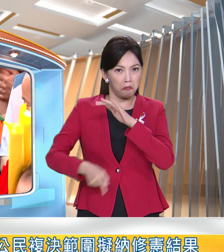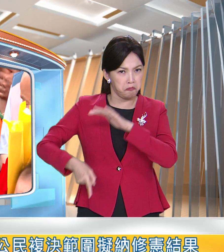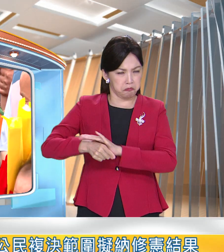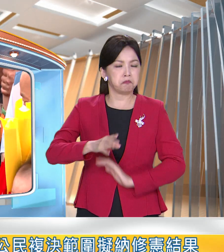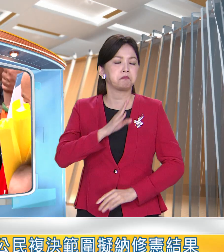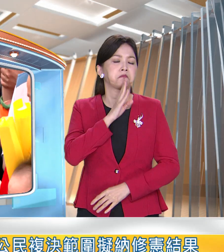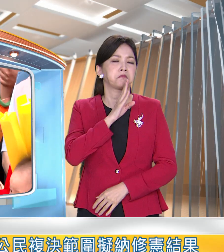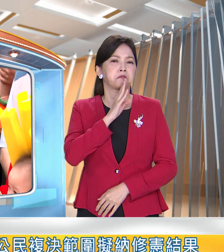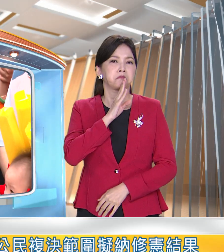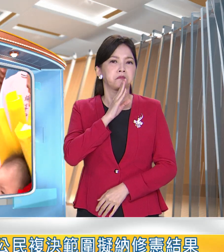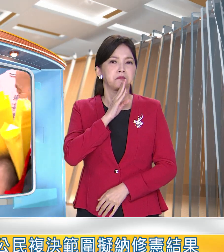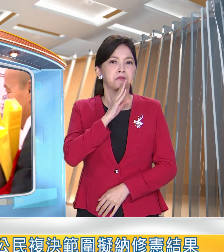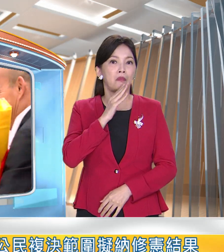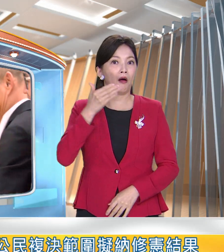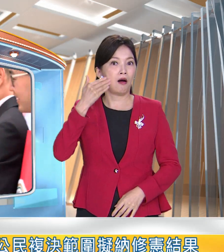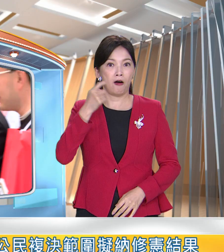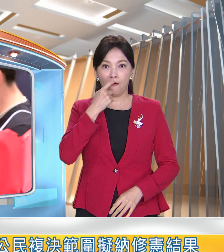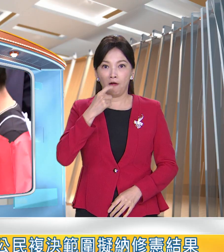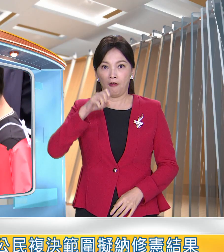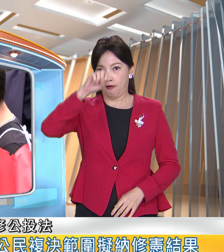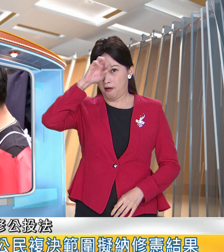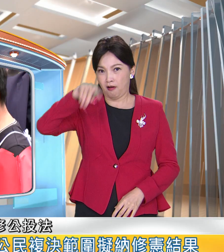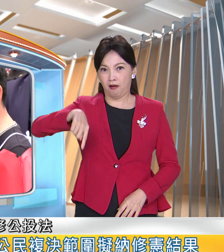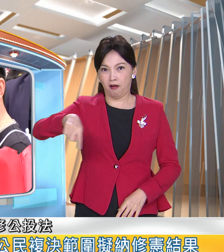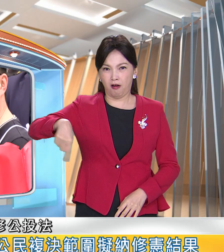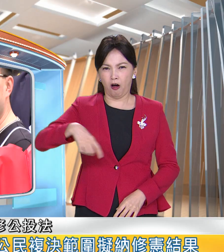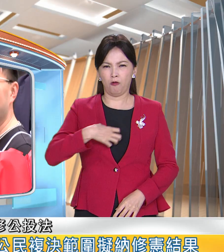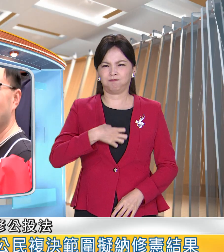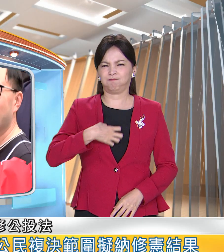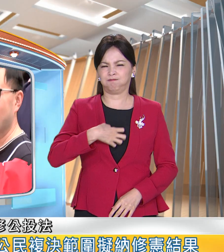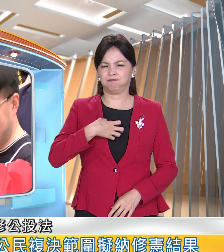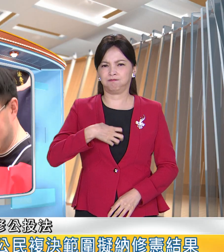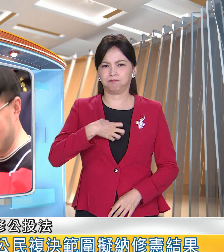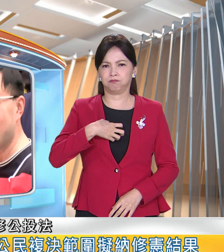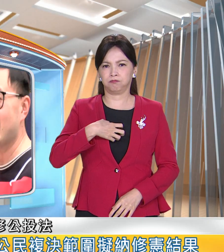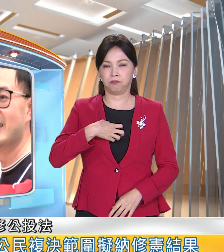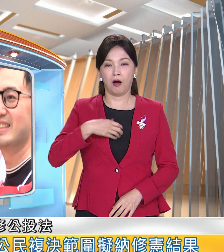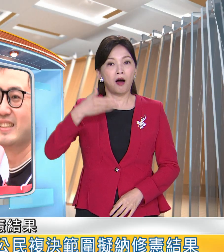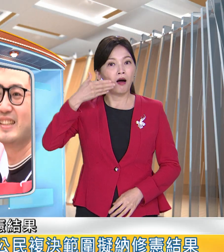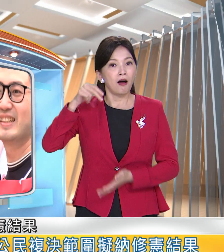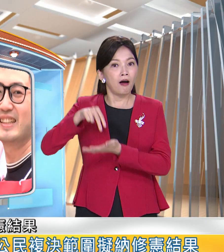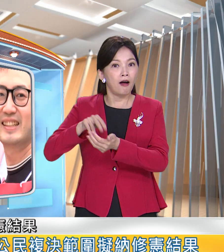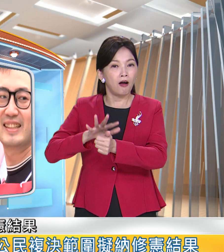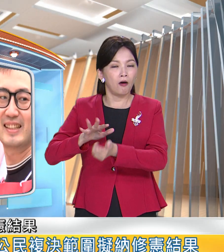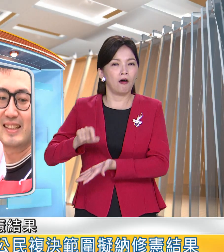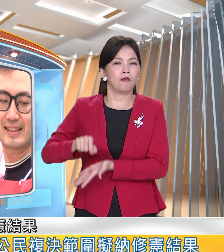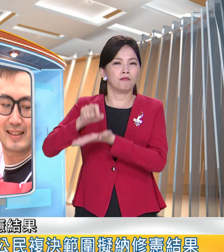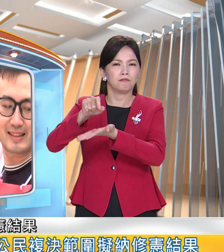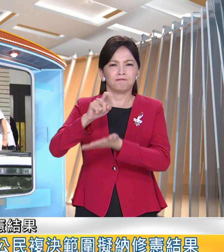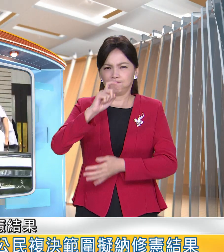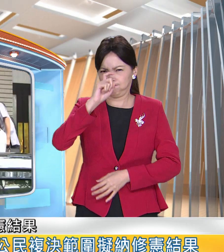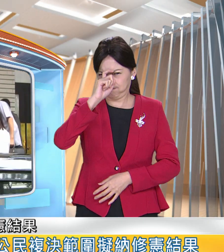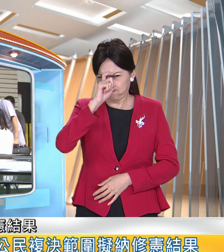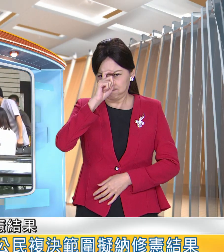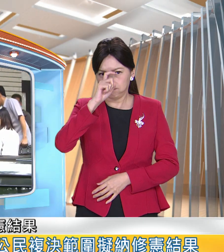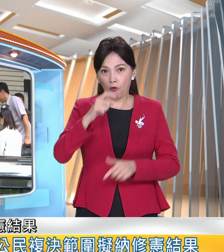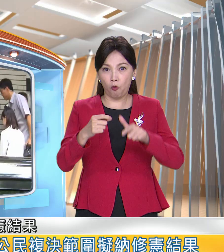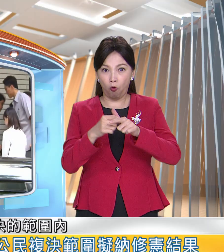满。而蓝营立委提出修公投法，将宪法法庭释宪的结果纳